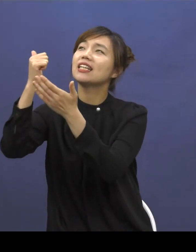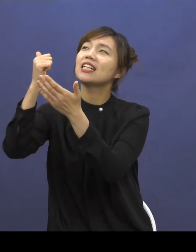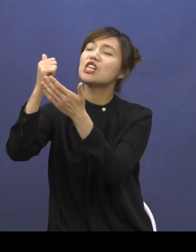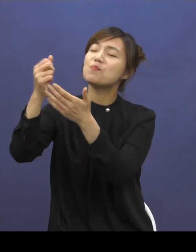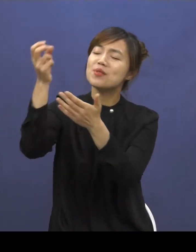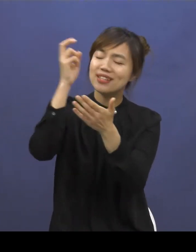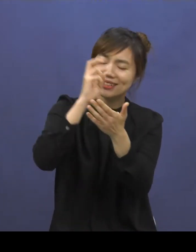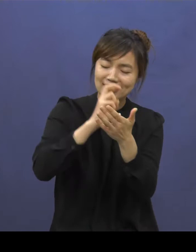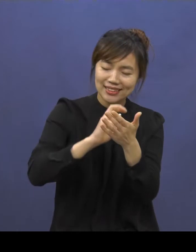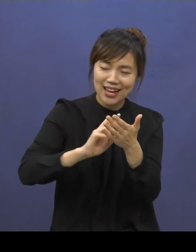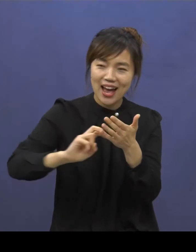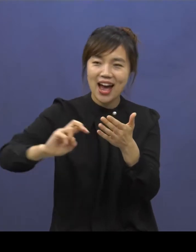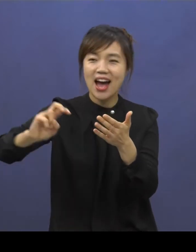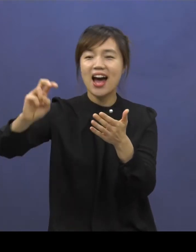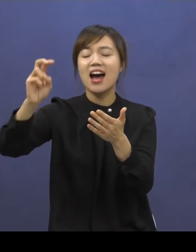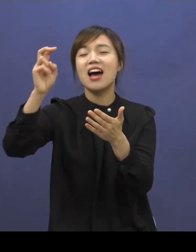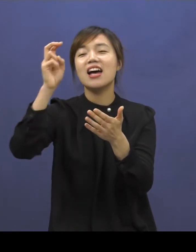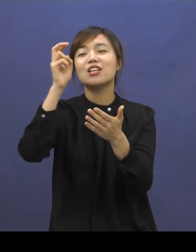주님을